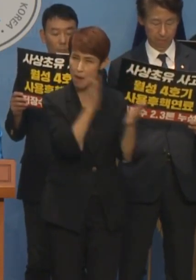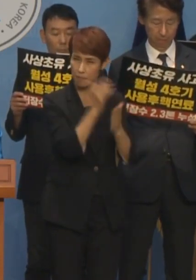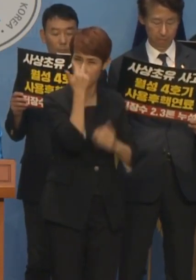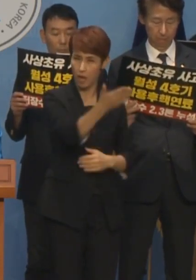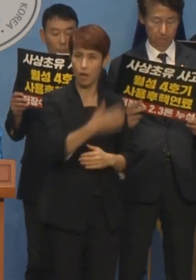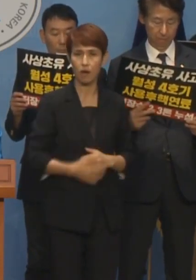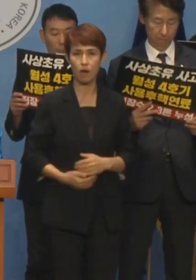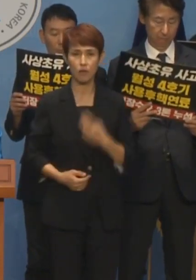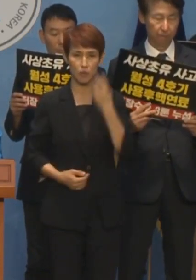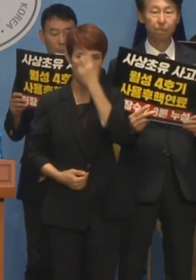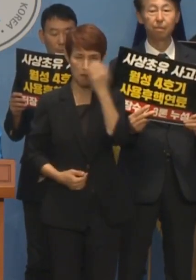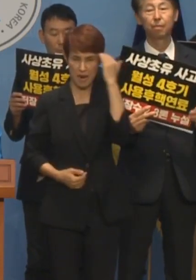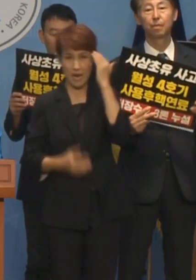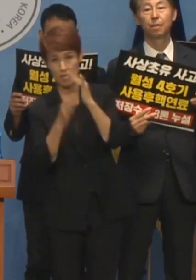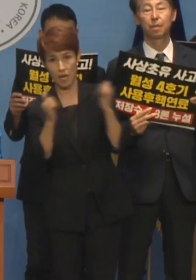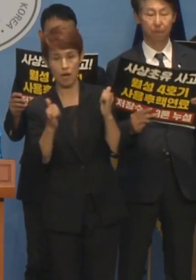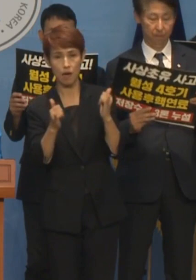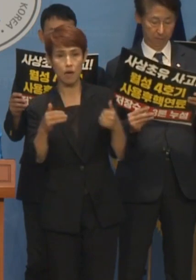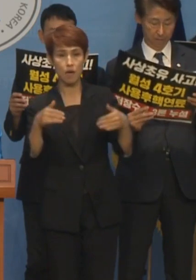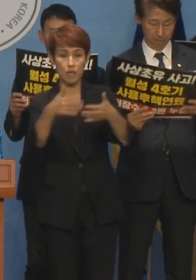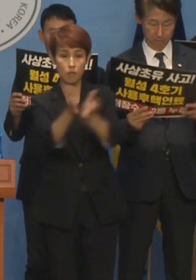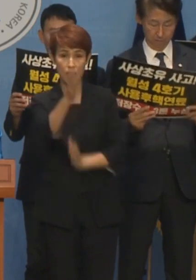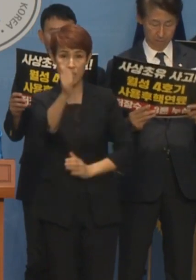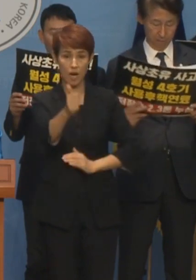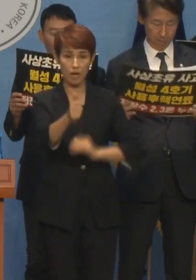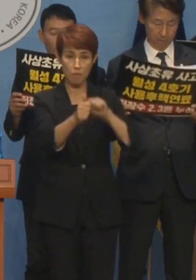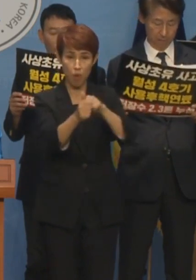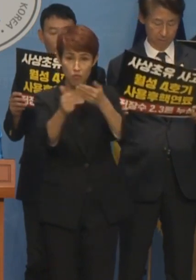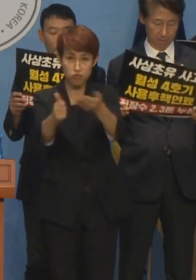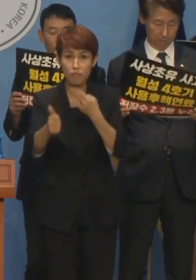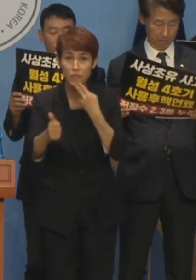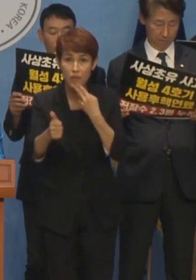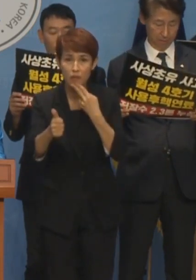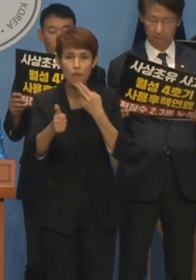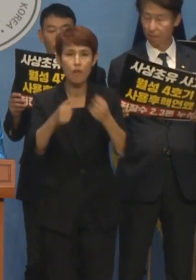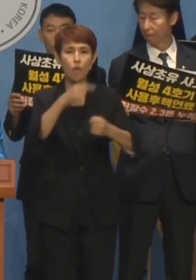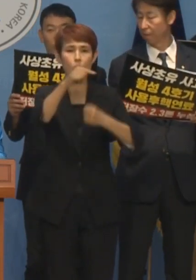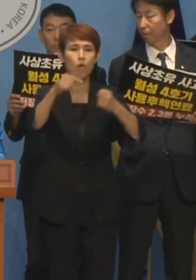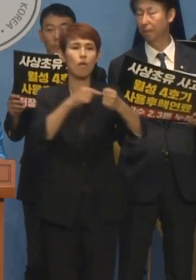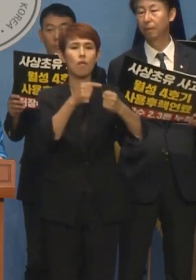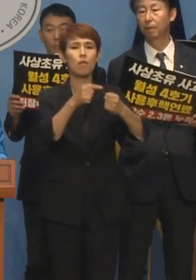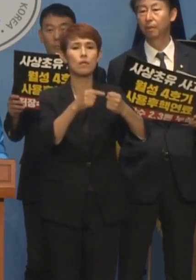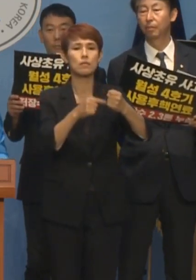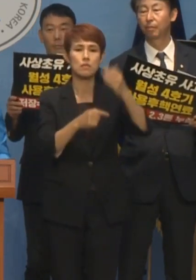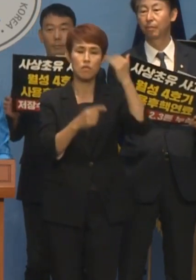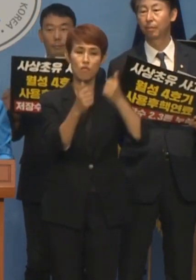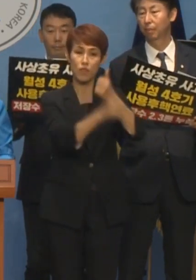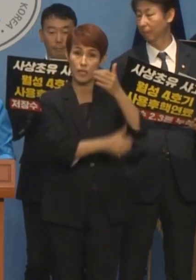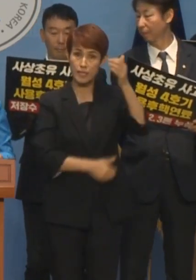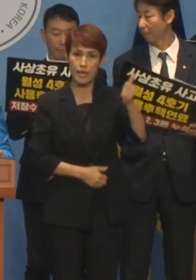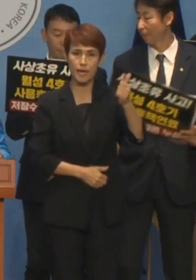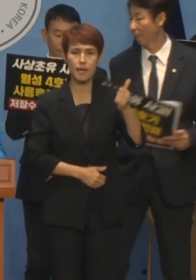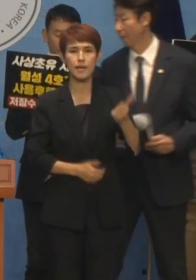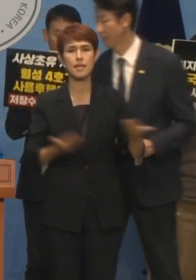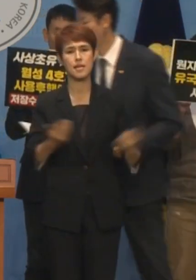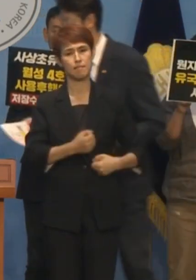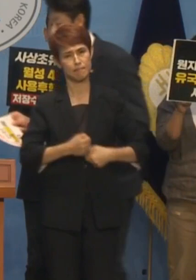방해자와 해당 기관장을 처벌하지 않은 것은 원안위원장의 명백한 직무유기입니다.